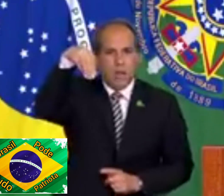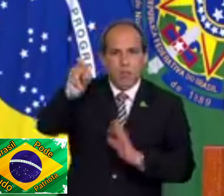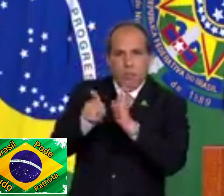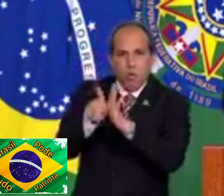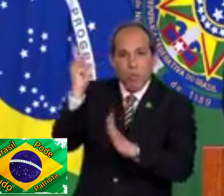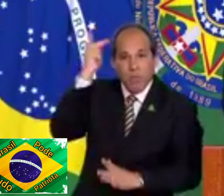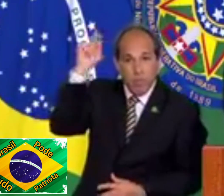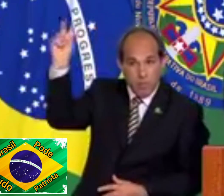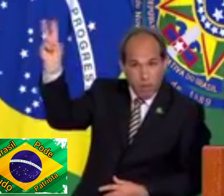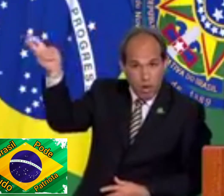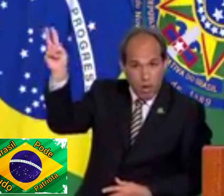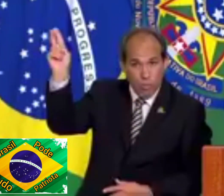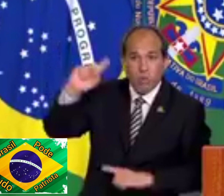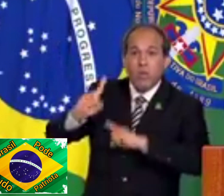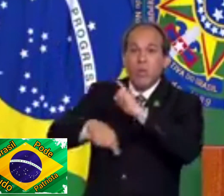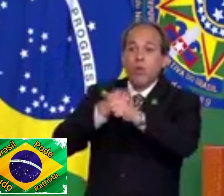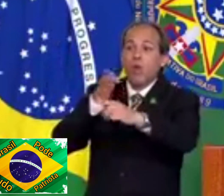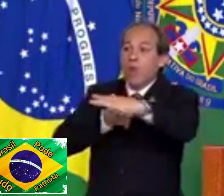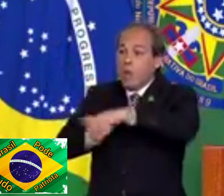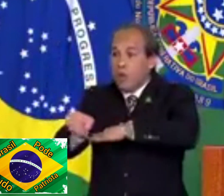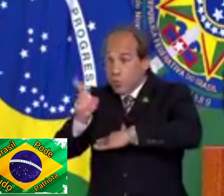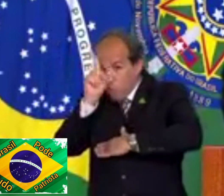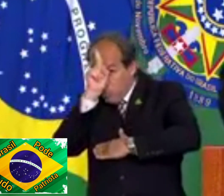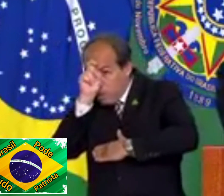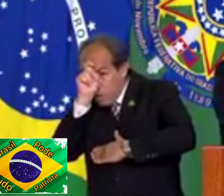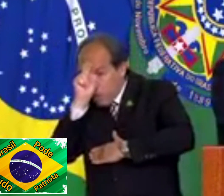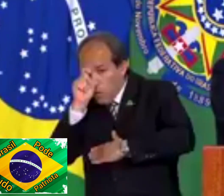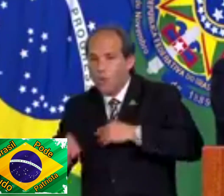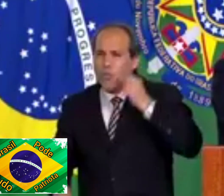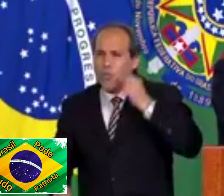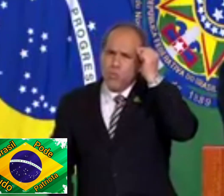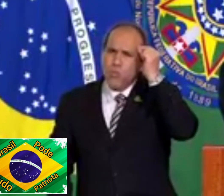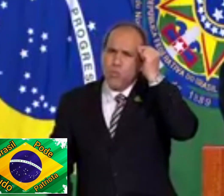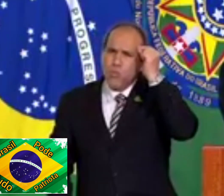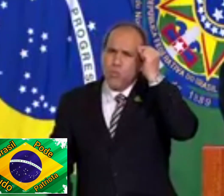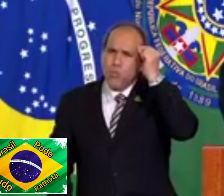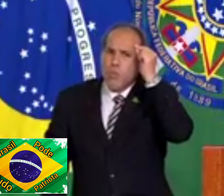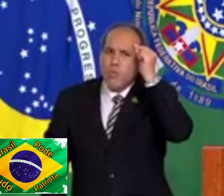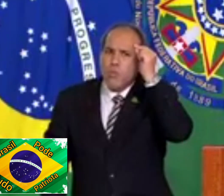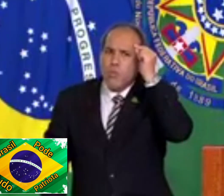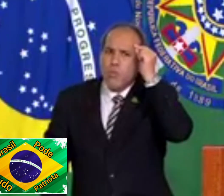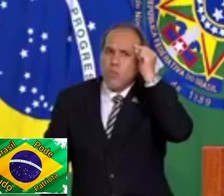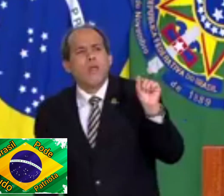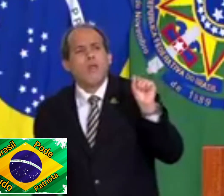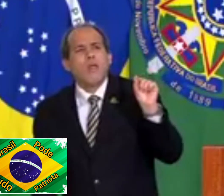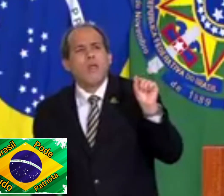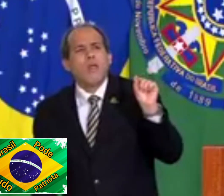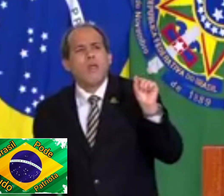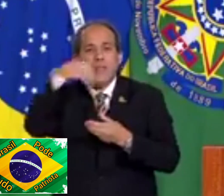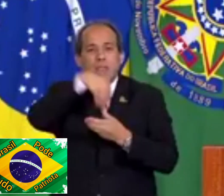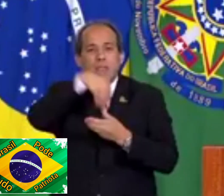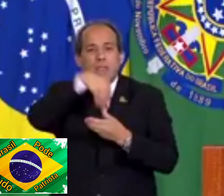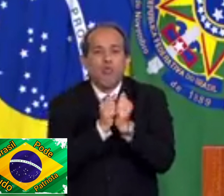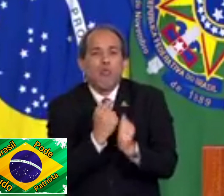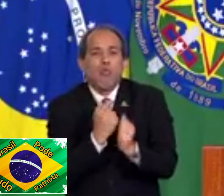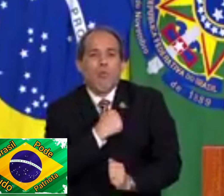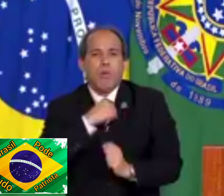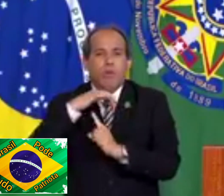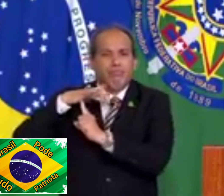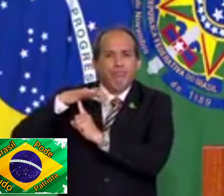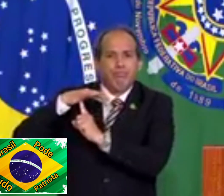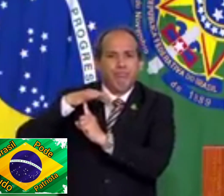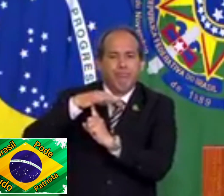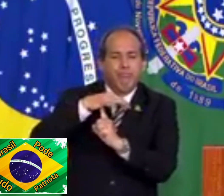Chegando ao hospital, tomei conhecimento quem é que estava no voo comigo.